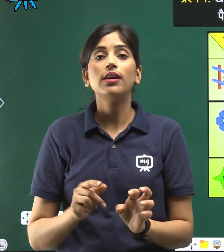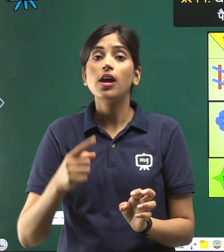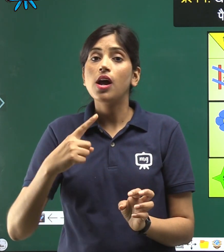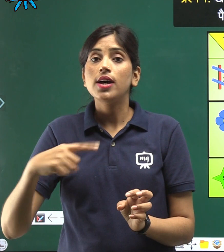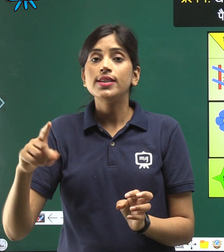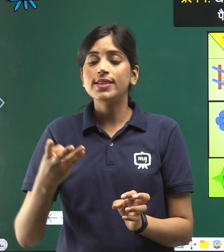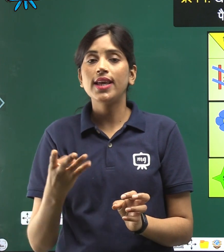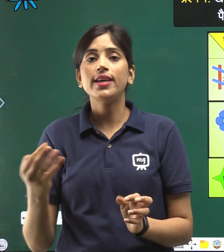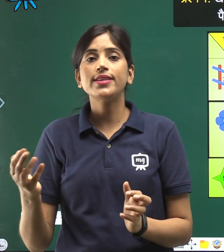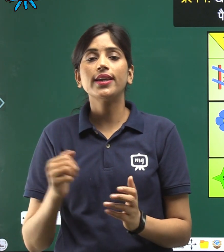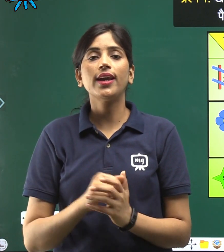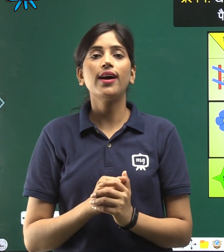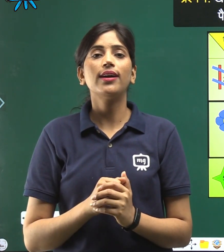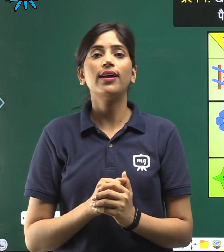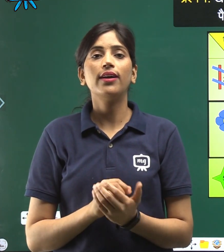सही संख्या